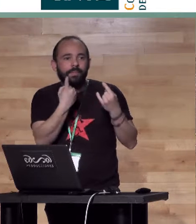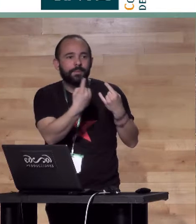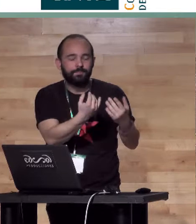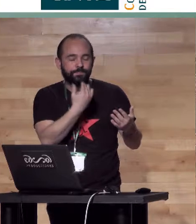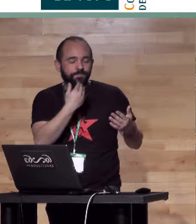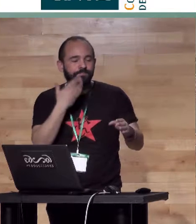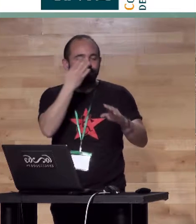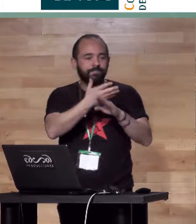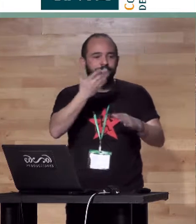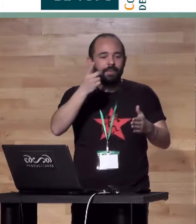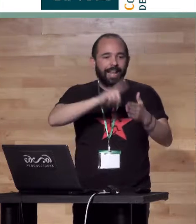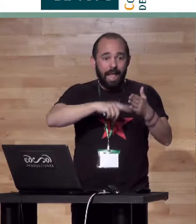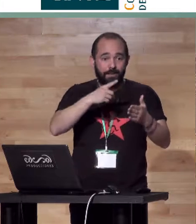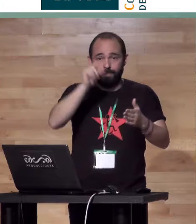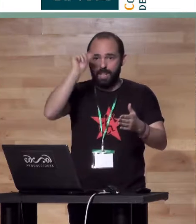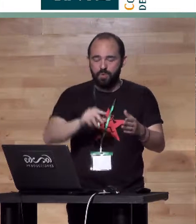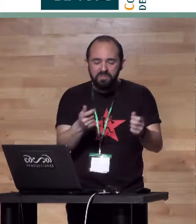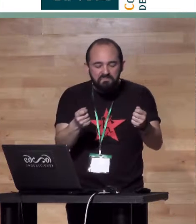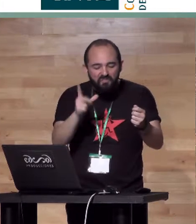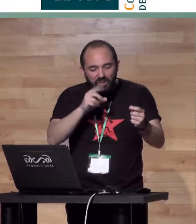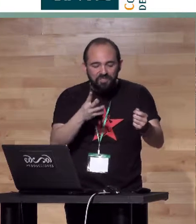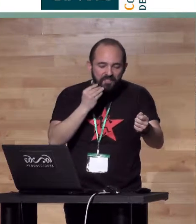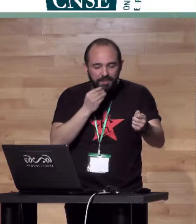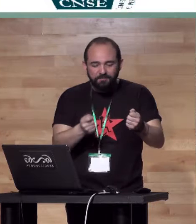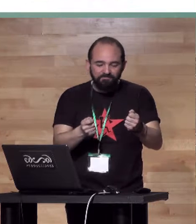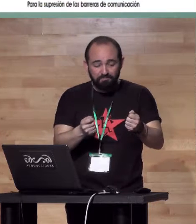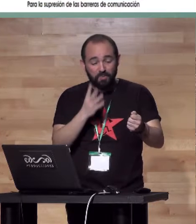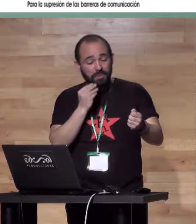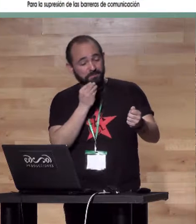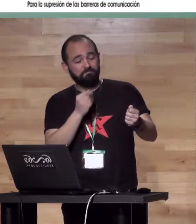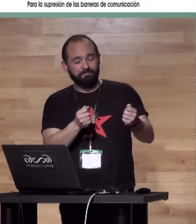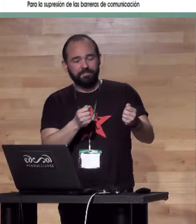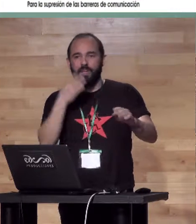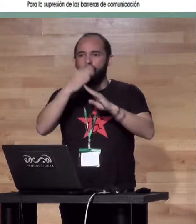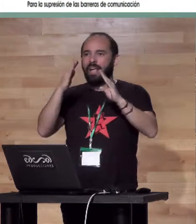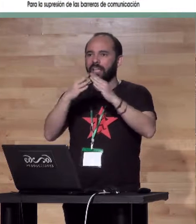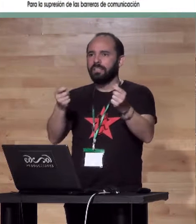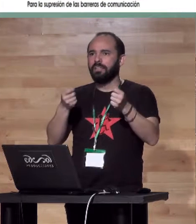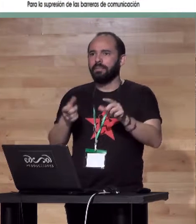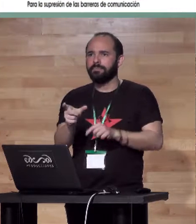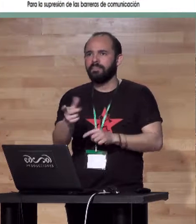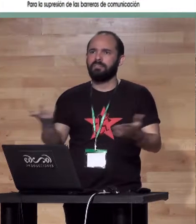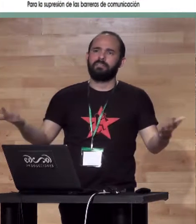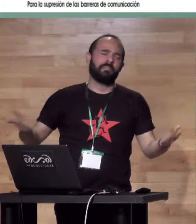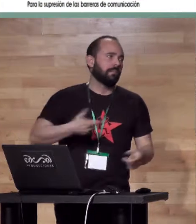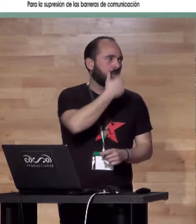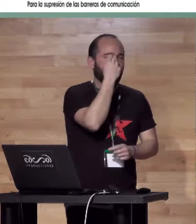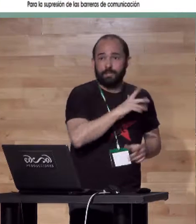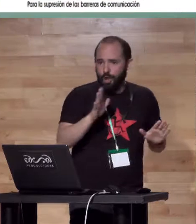en la película. Es un poco también para atraer a la gente. Por ejemplo, tú vas a alquilar una película que no conoces bien